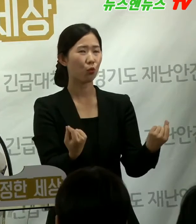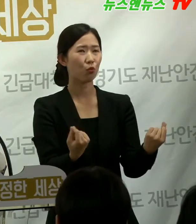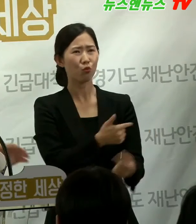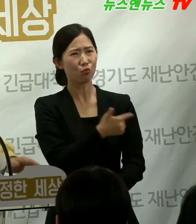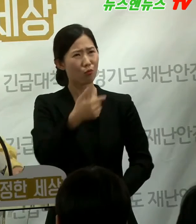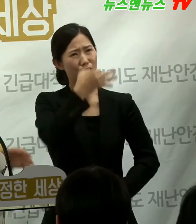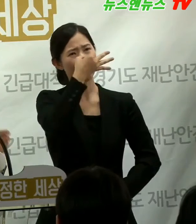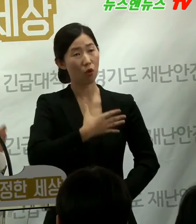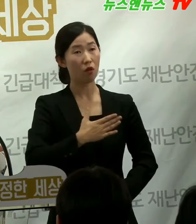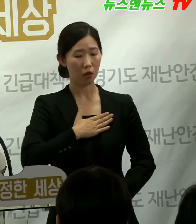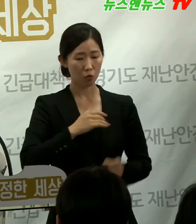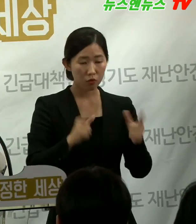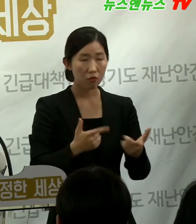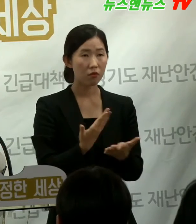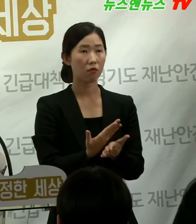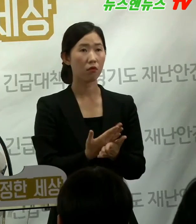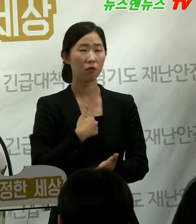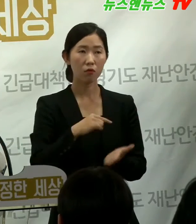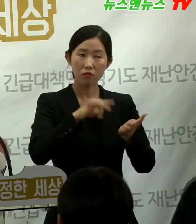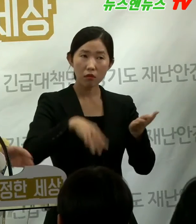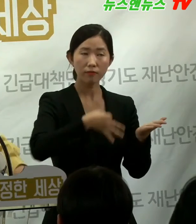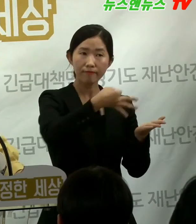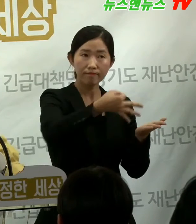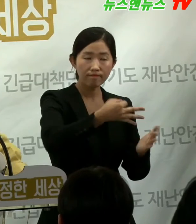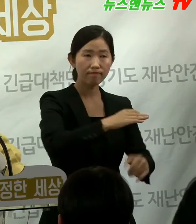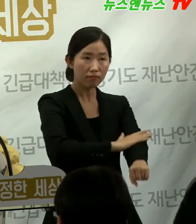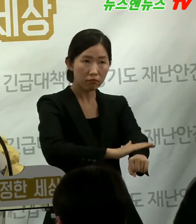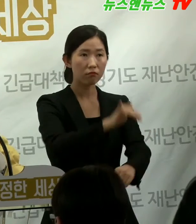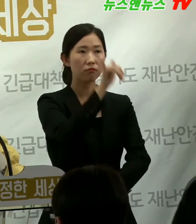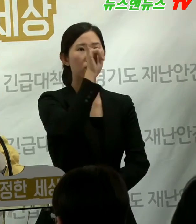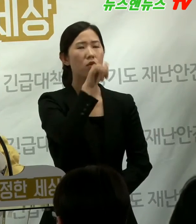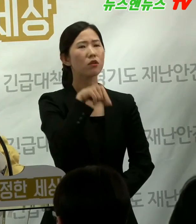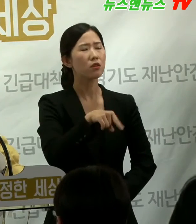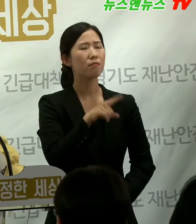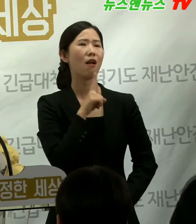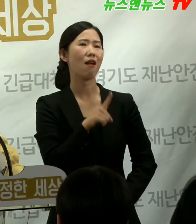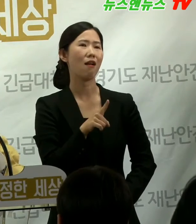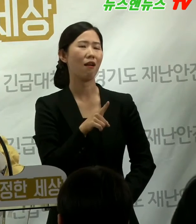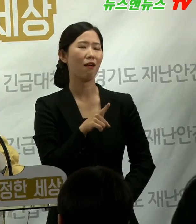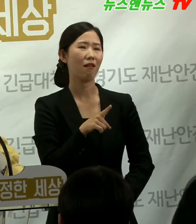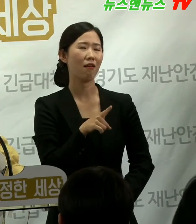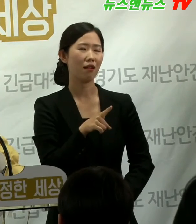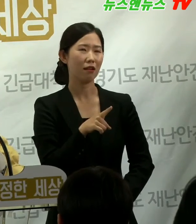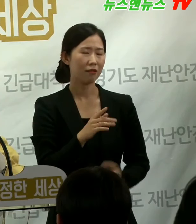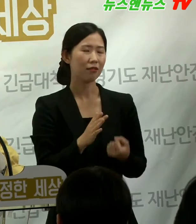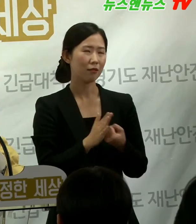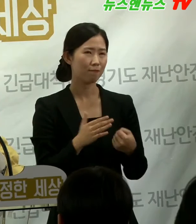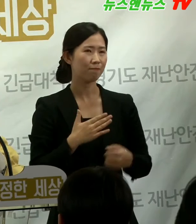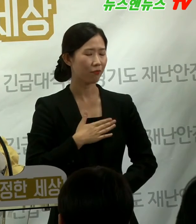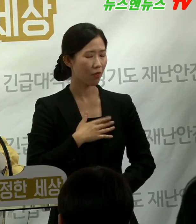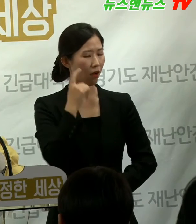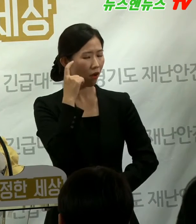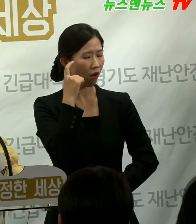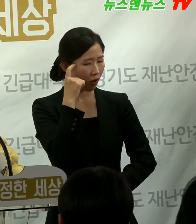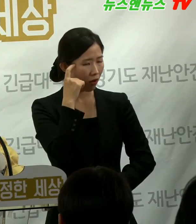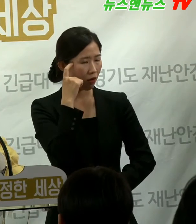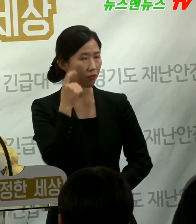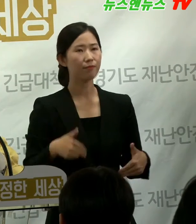나에게도 기회를 달라. 나도 세금 내는 사람입니다. 이 주장에 대해서 우리는 심각하게 고려할 필요가 있습니다.